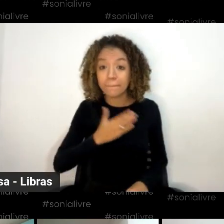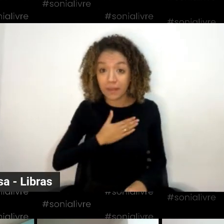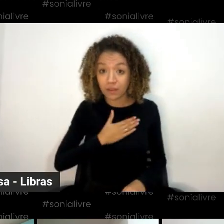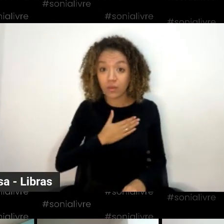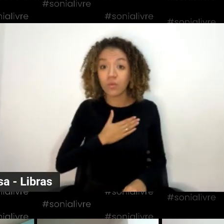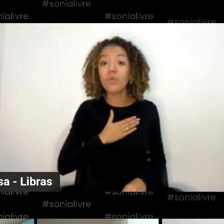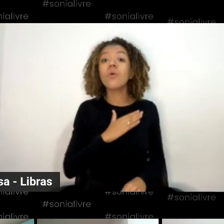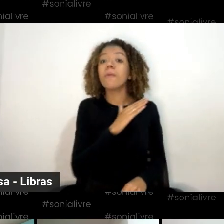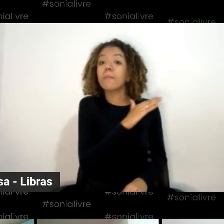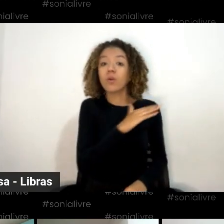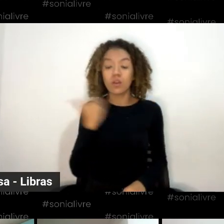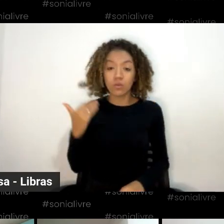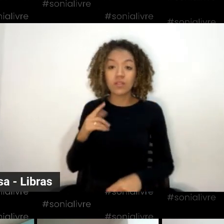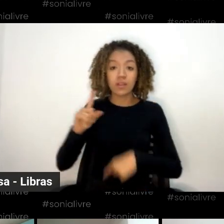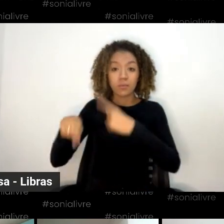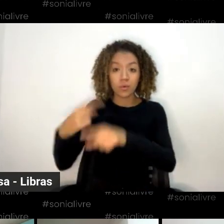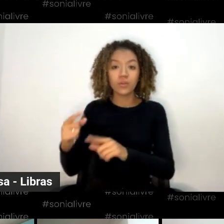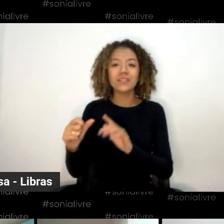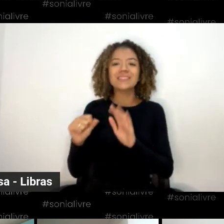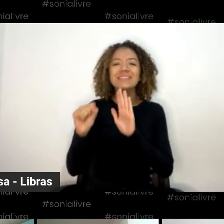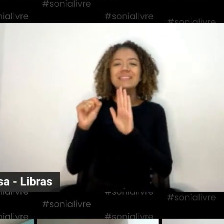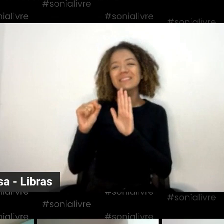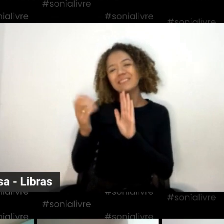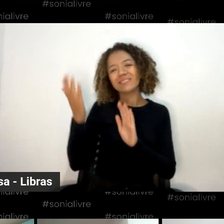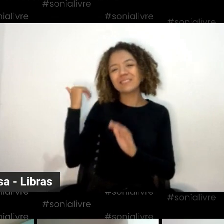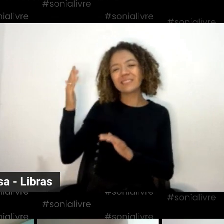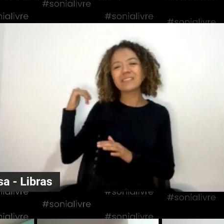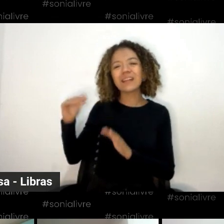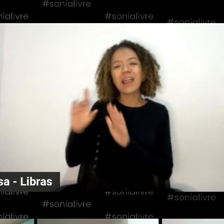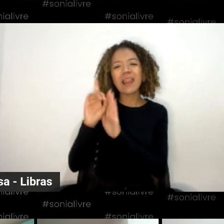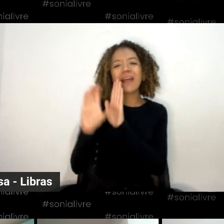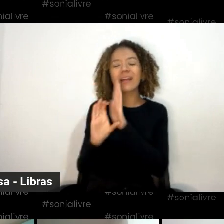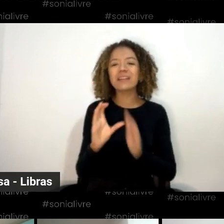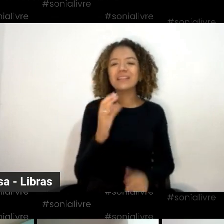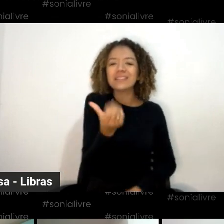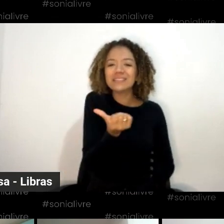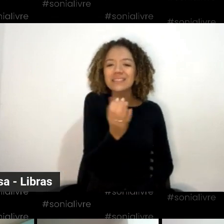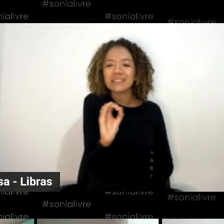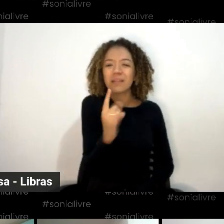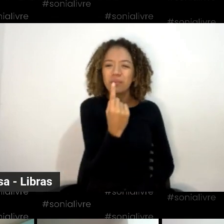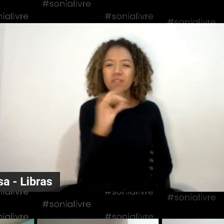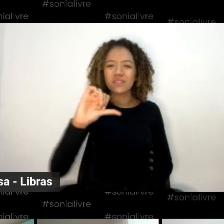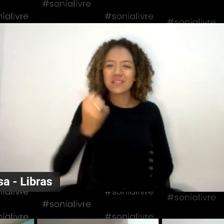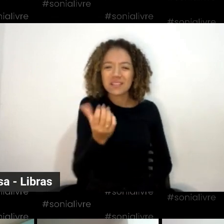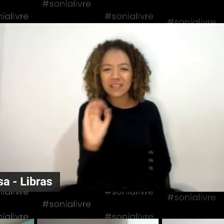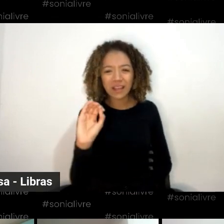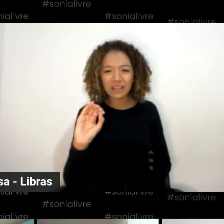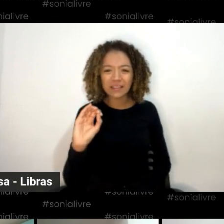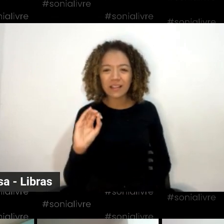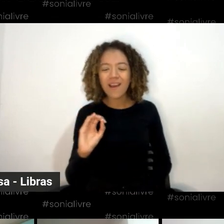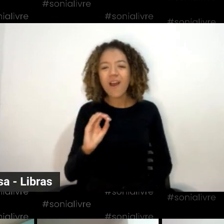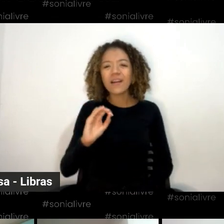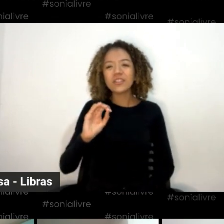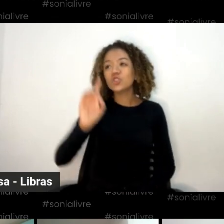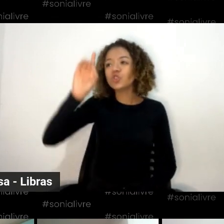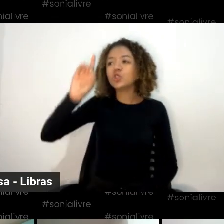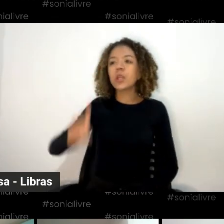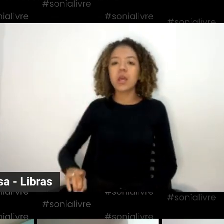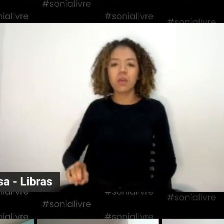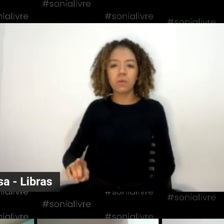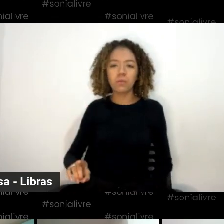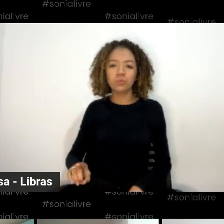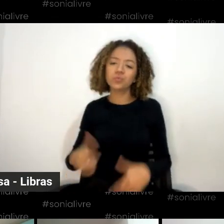a nada, porque na década de 60, trabalhador rural não tinha direito a nada, né? E aí,